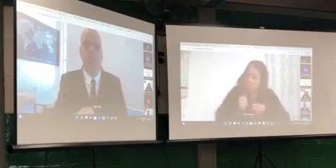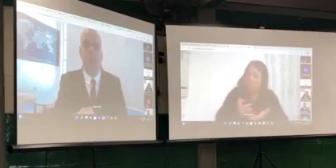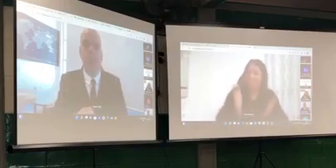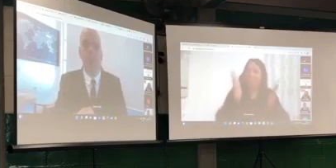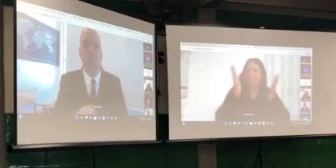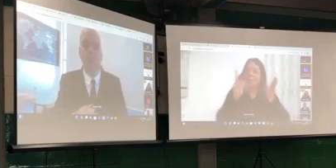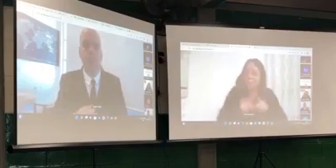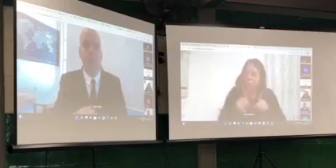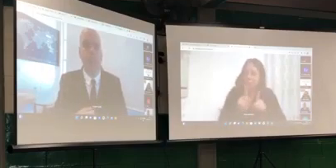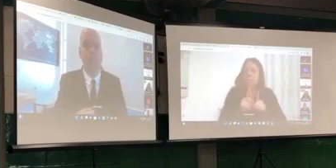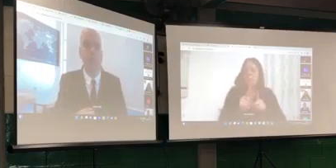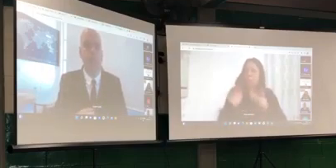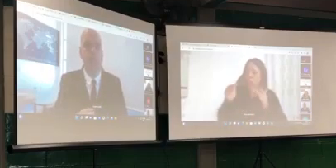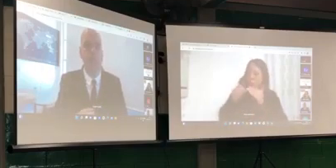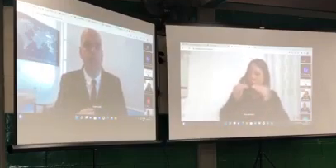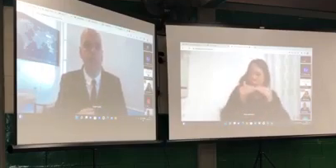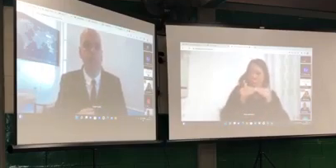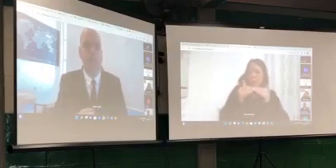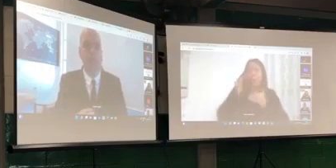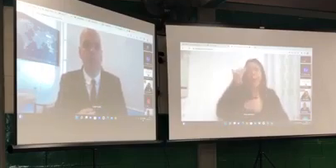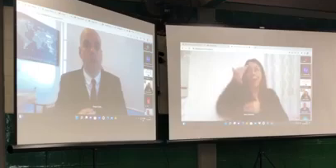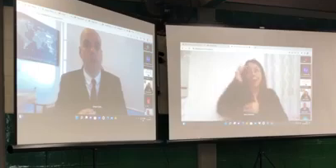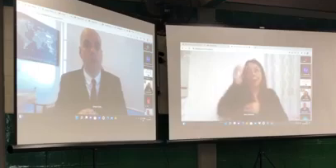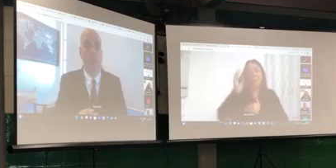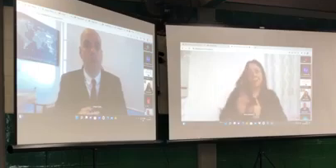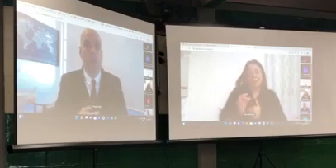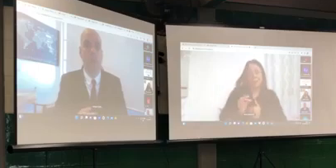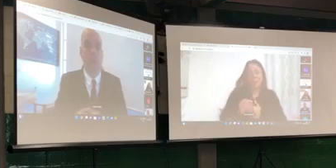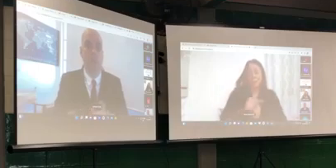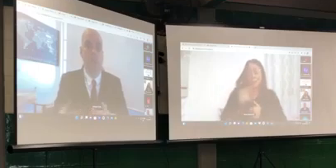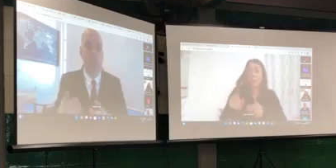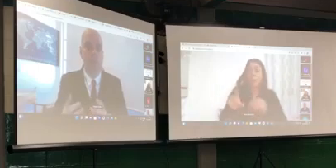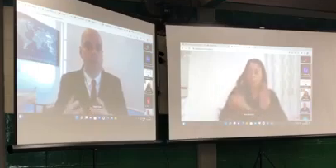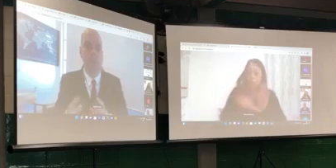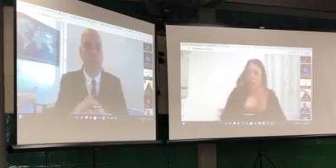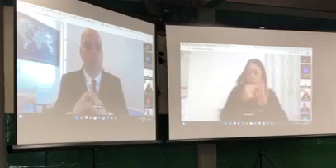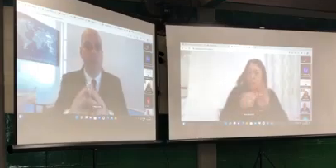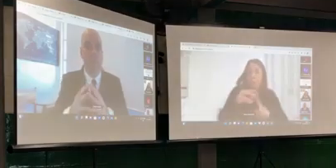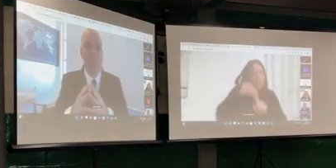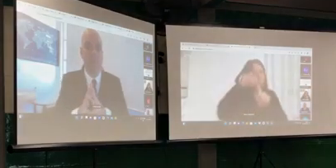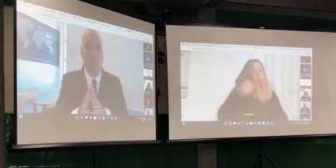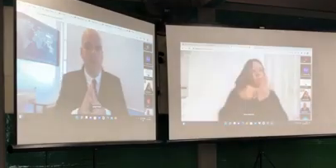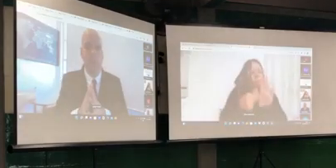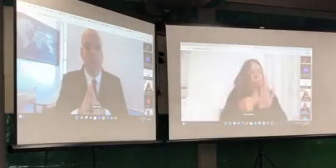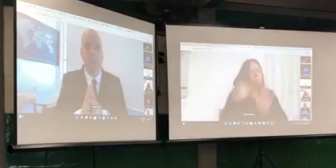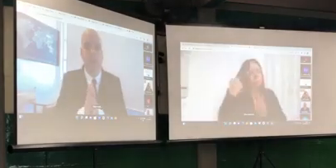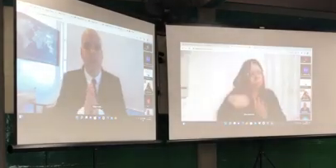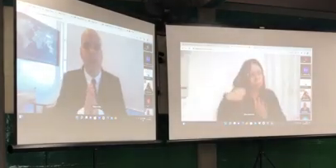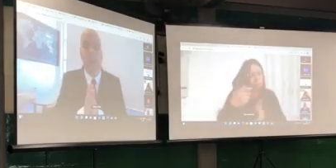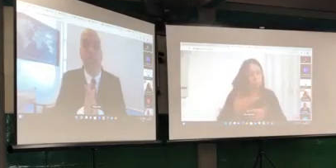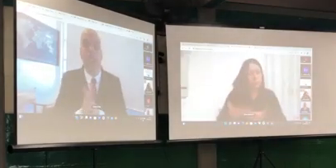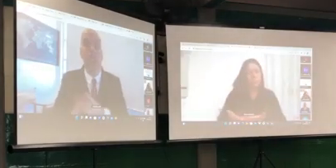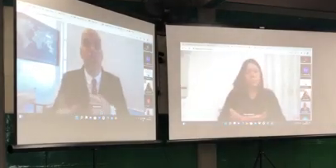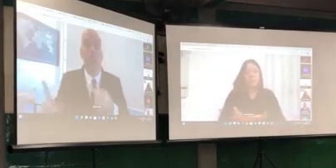né, em conformidade com o seu entendimento. Então a lei ela destaca isso, né? É necessário. Né? E isso